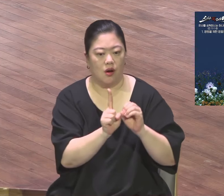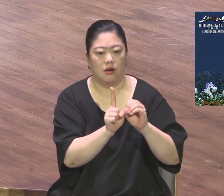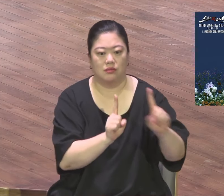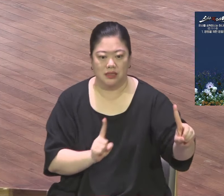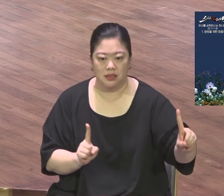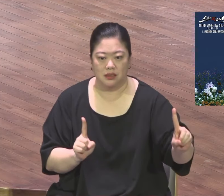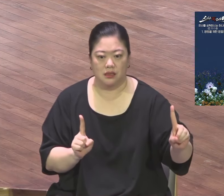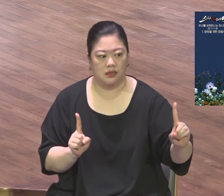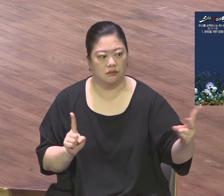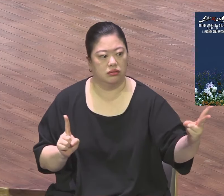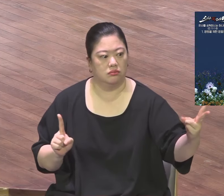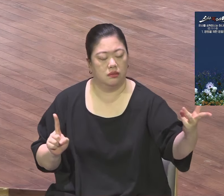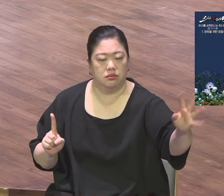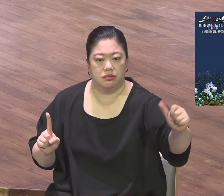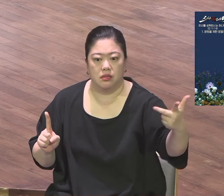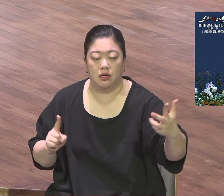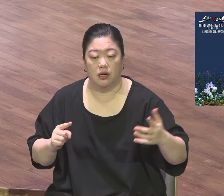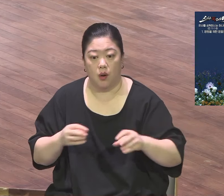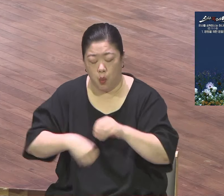보고 계세요.